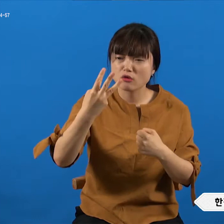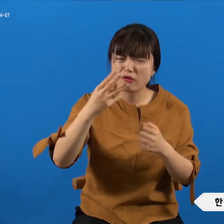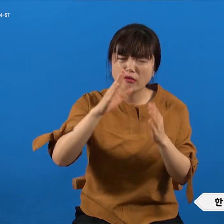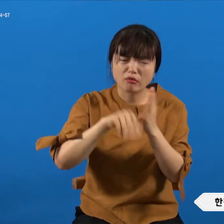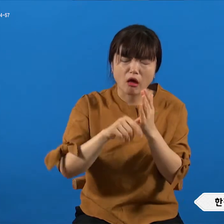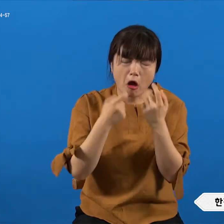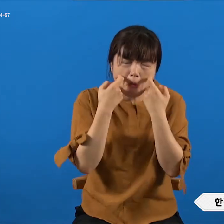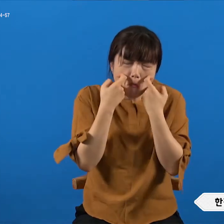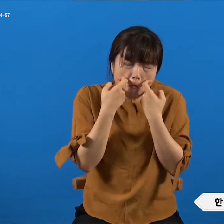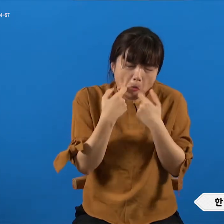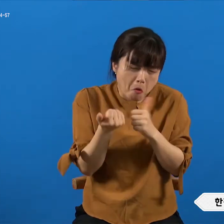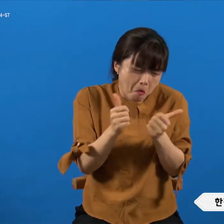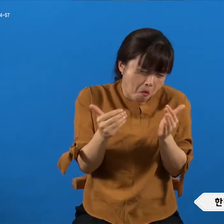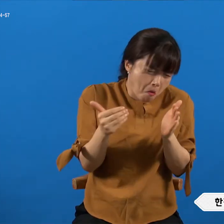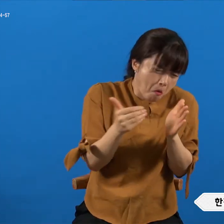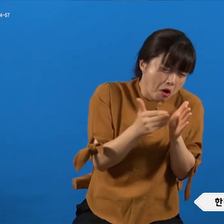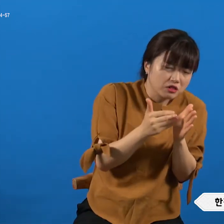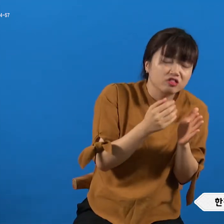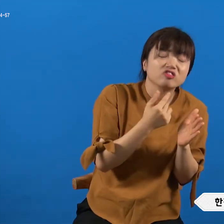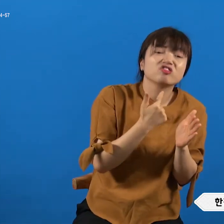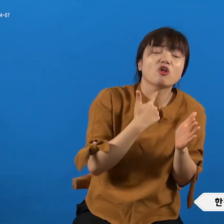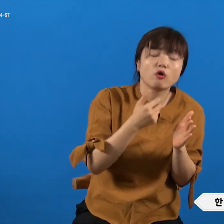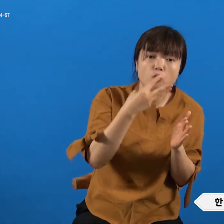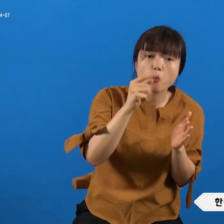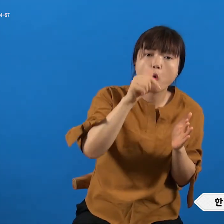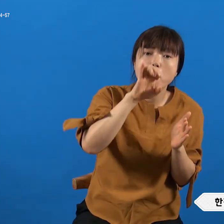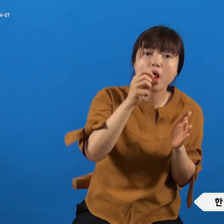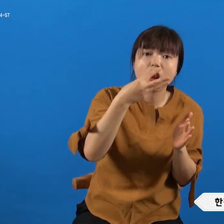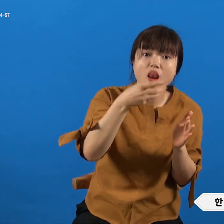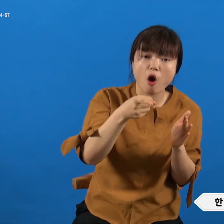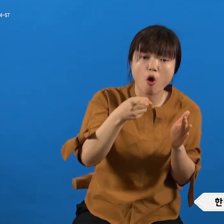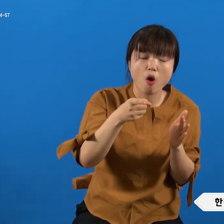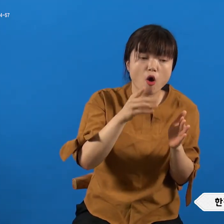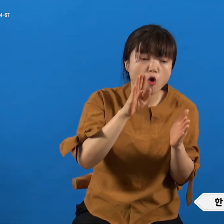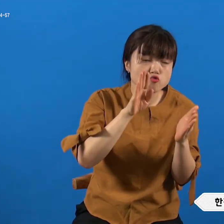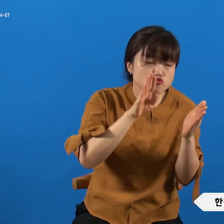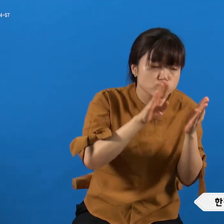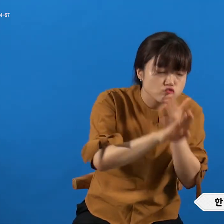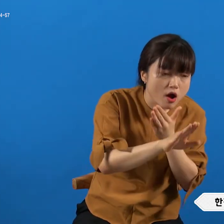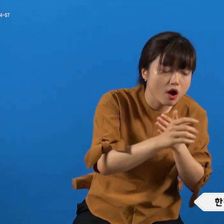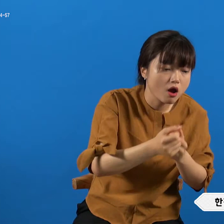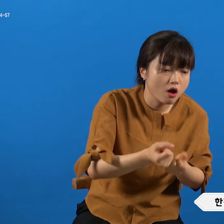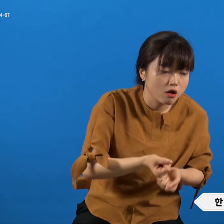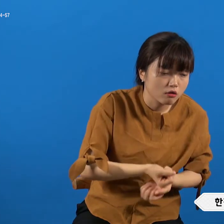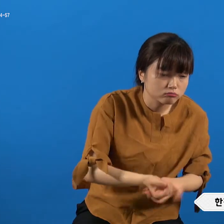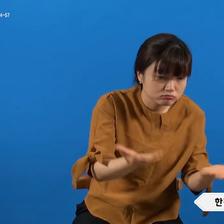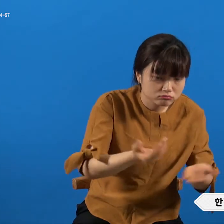53살에 벌써 다 죽게 되었던 사람이 98세까지 살게 되었습니다.